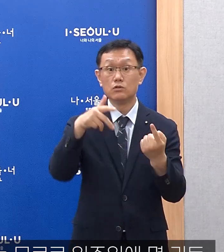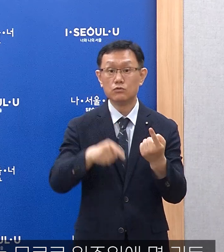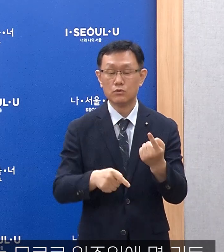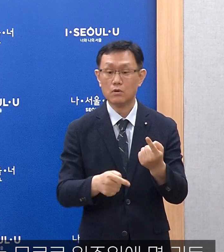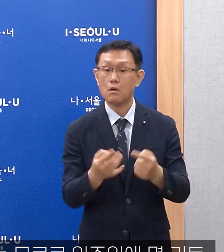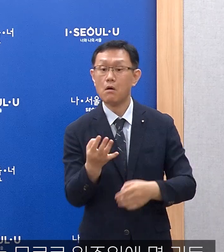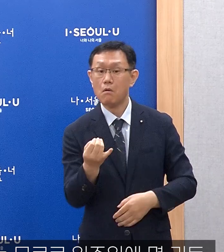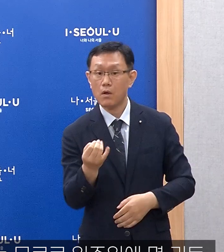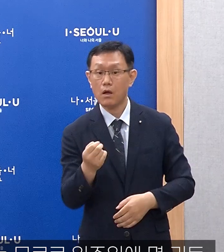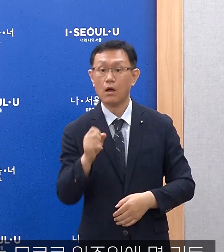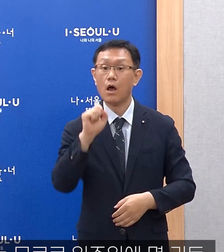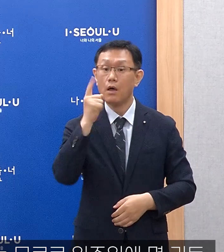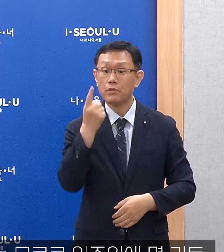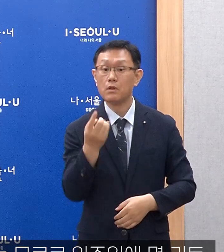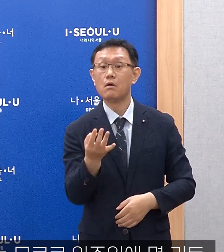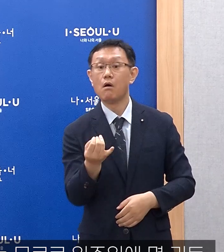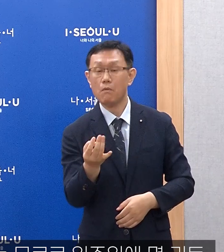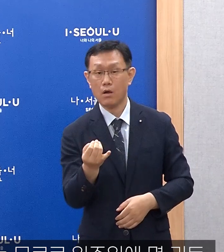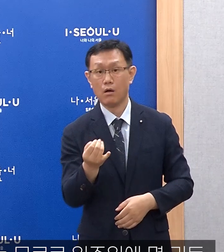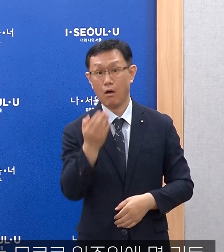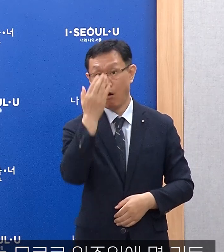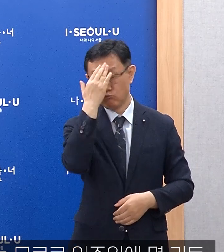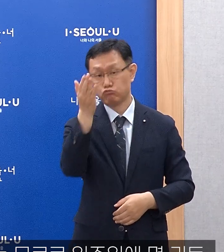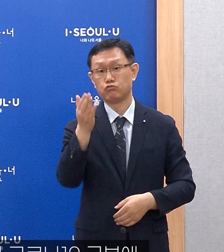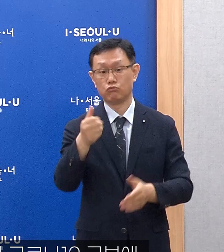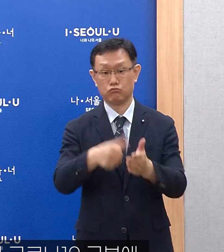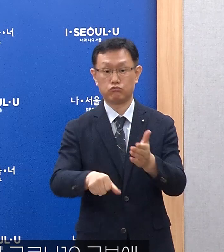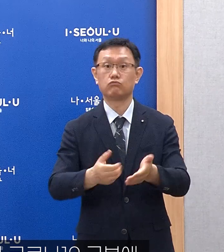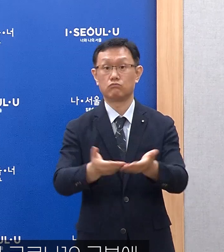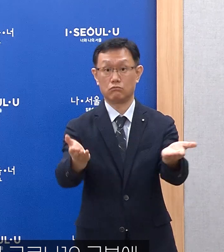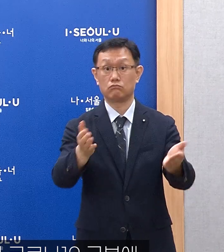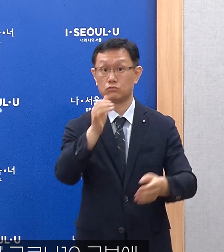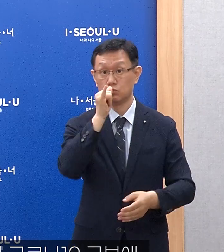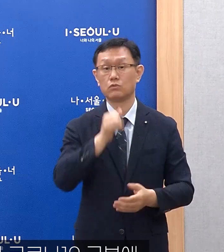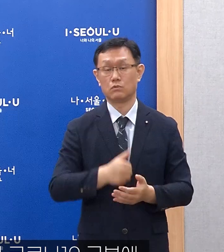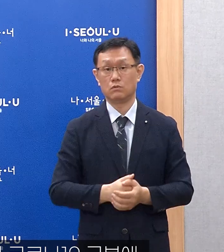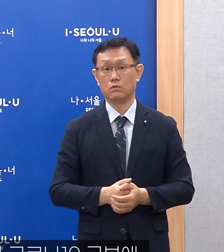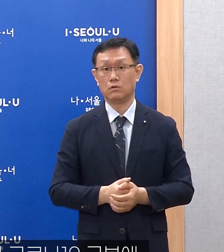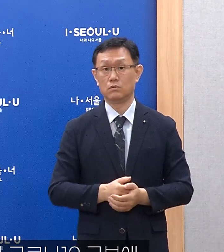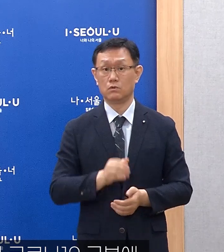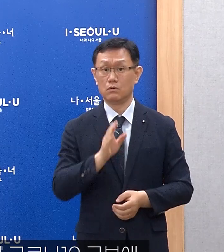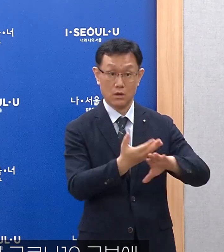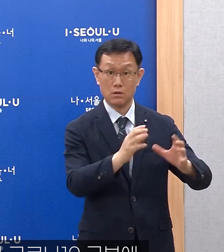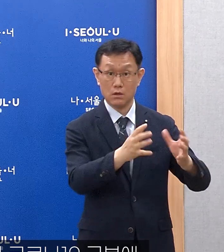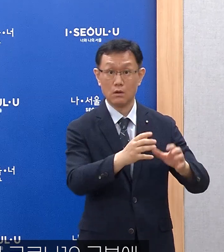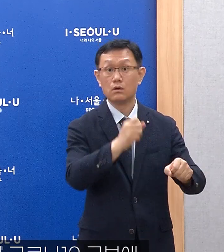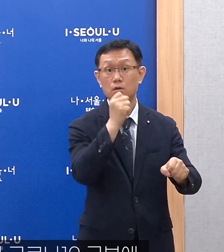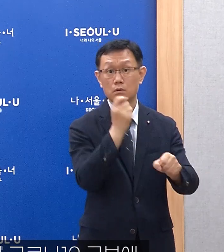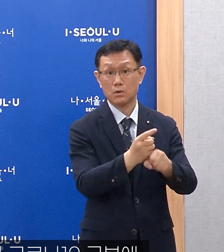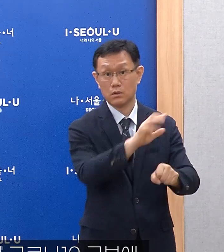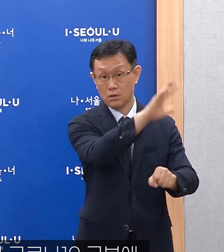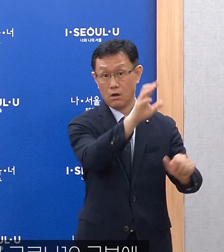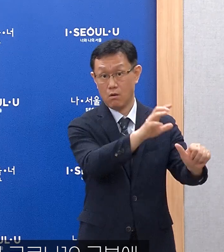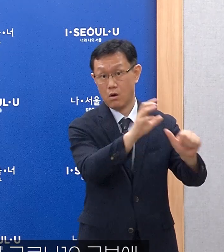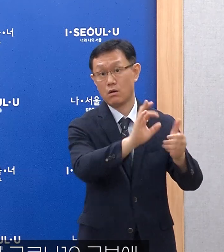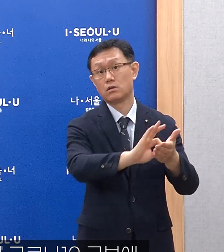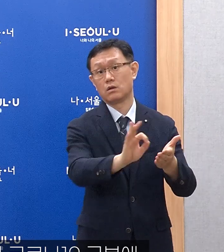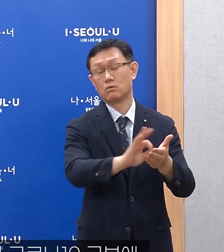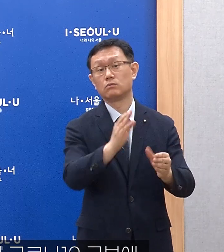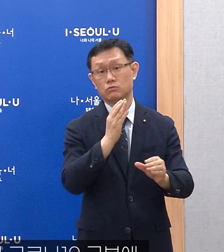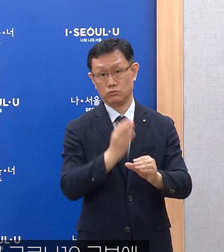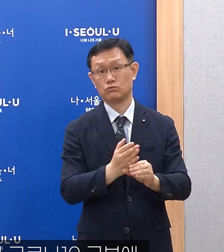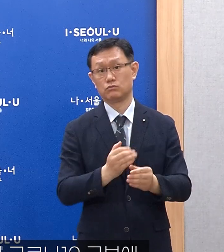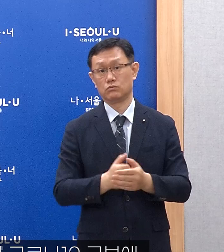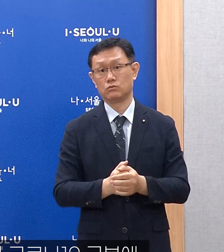몇 키트 이런 식으로 무료 배부도 되고 있습니다. 그러니까 굉장히 광범위하게 활용되면서 코로나19 극복에